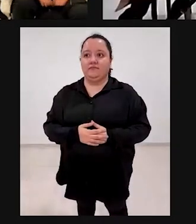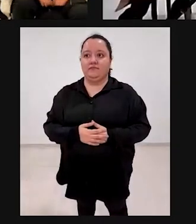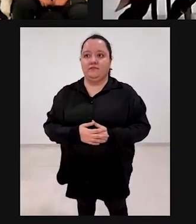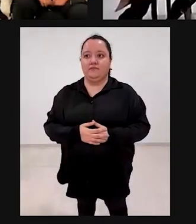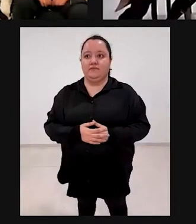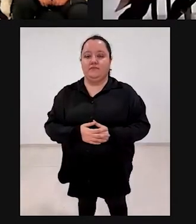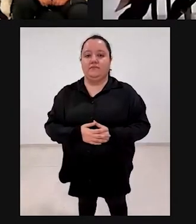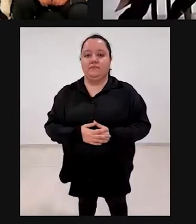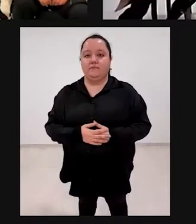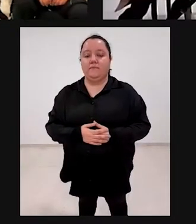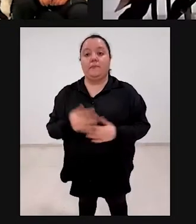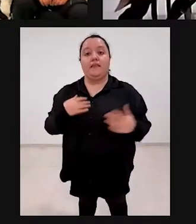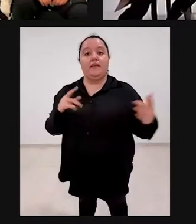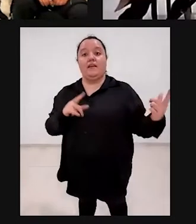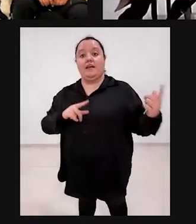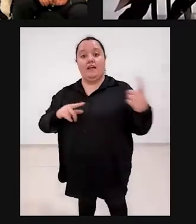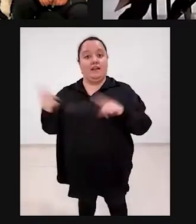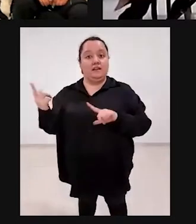estamos